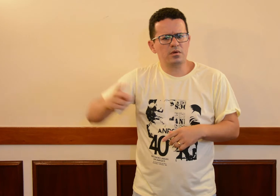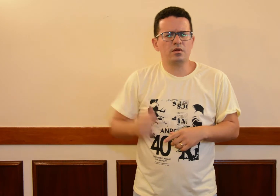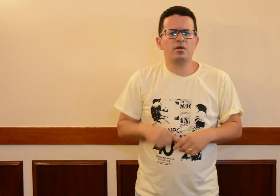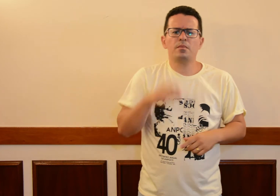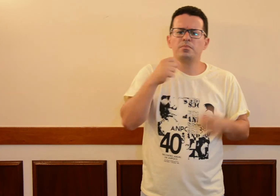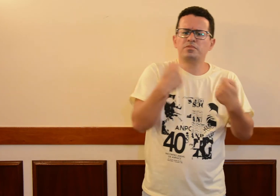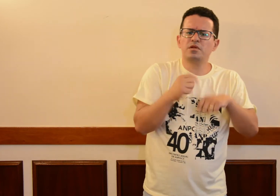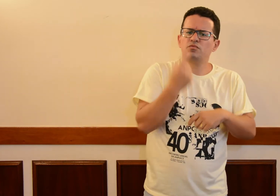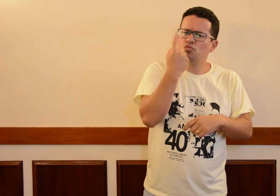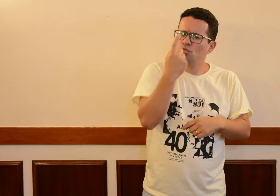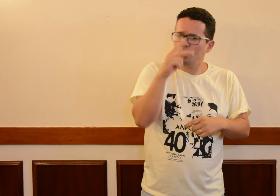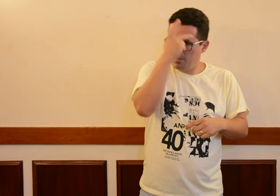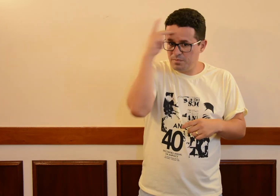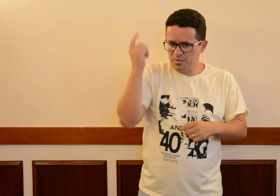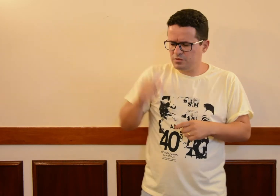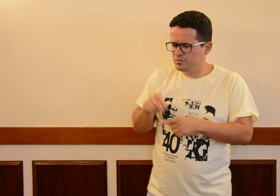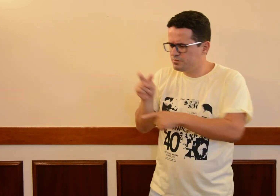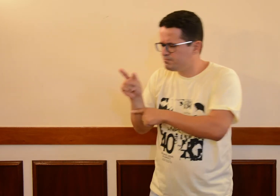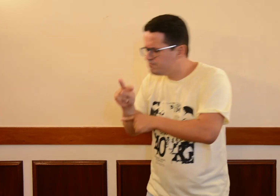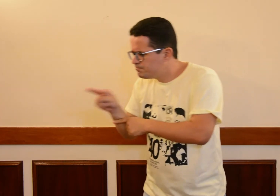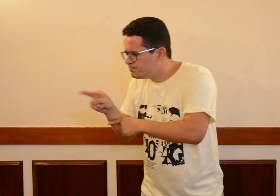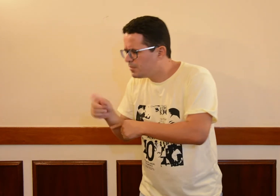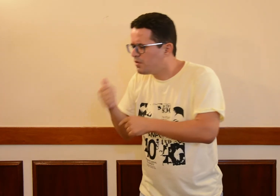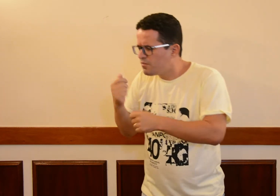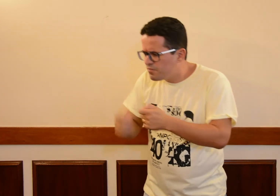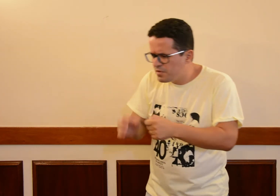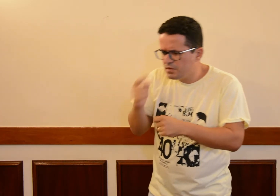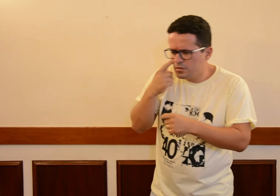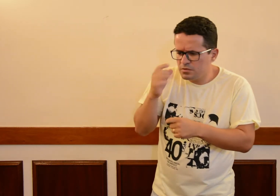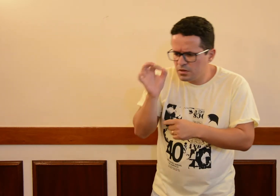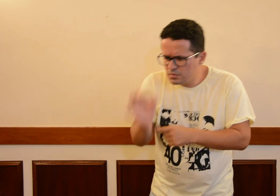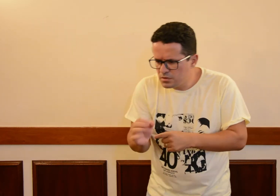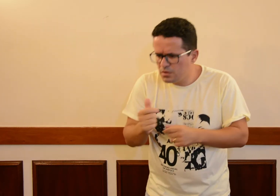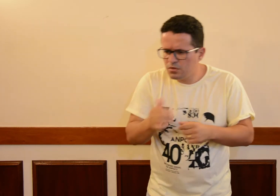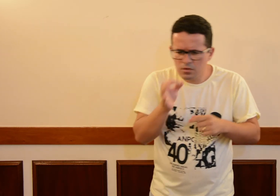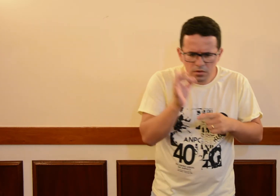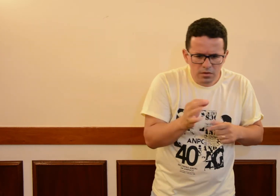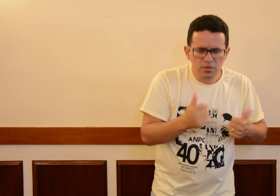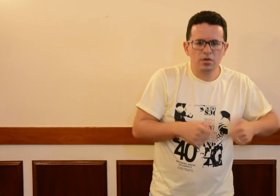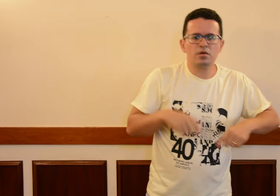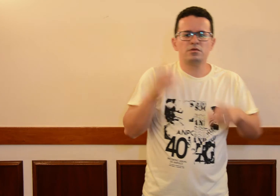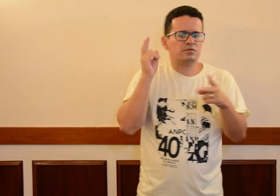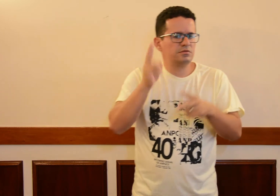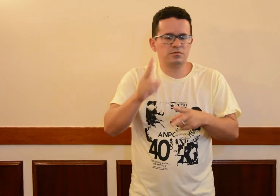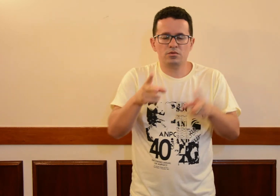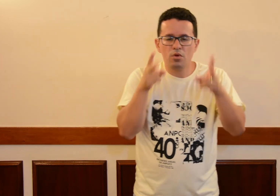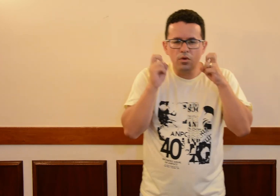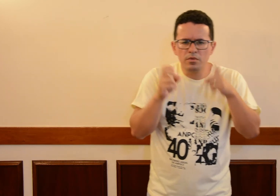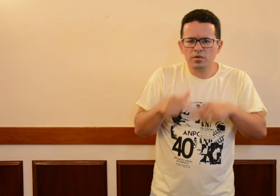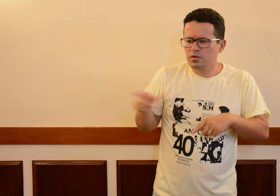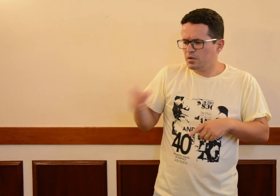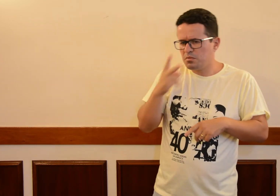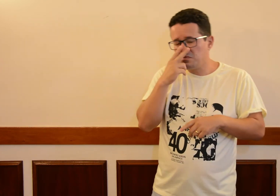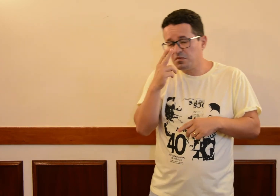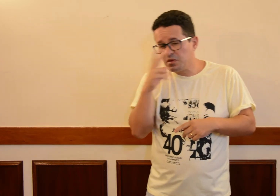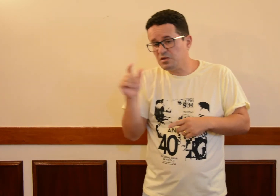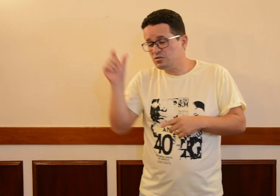havia finalizado um lote de etiquetas e lhe entregasse outro, uma vez que havia sido observado que ele parecia não ter o que a empresa chamava